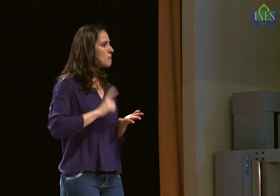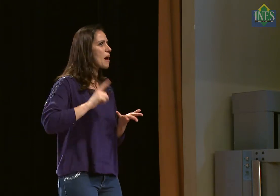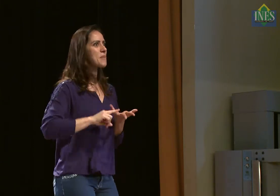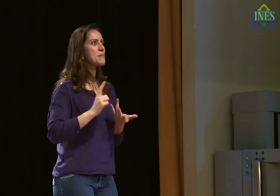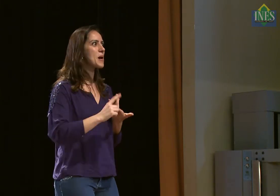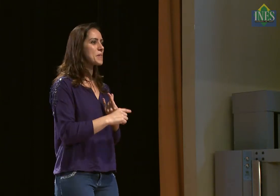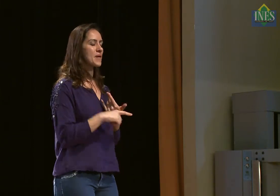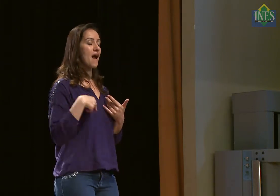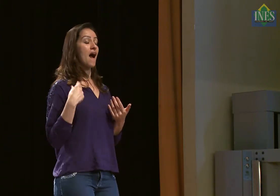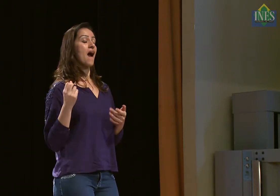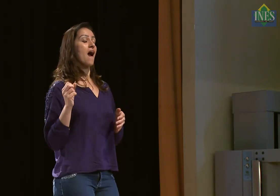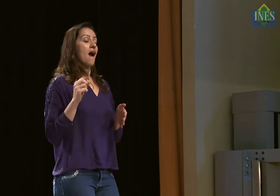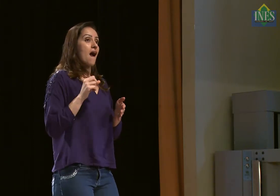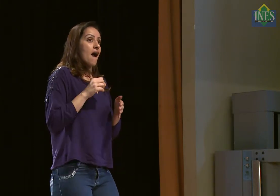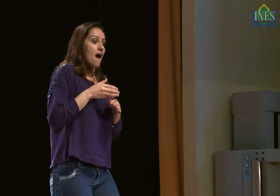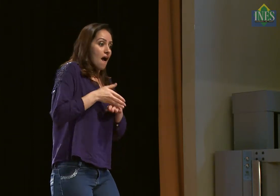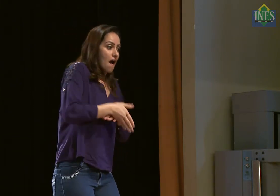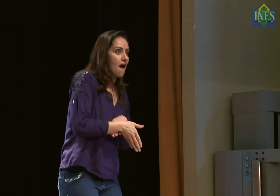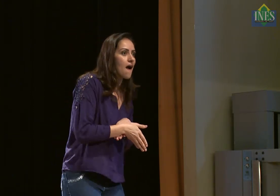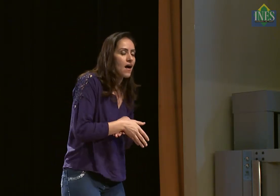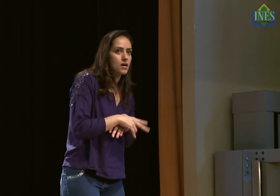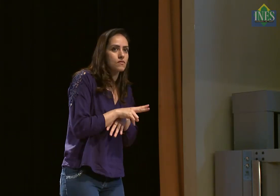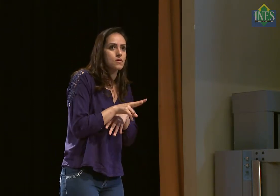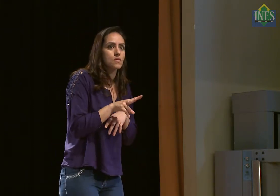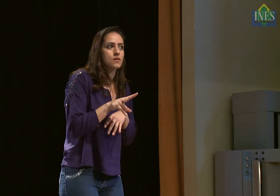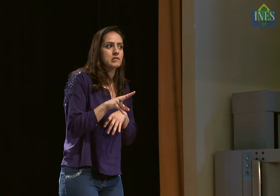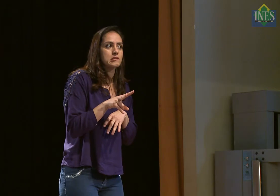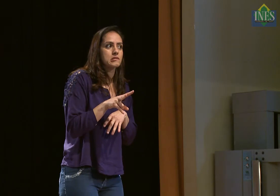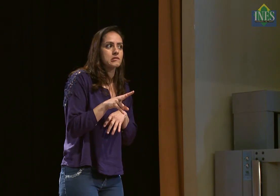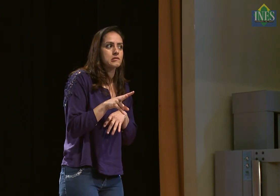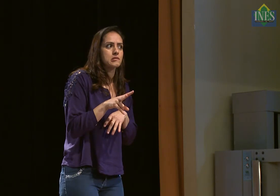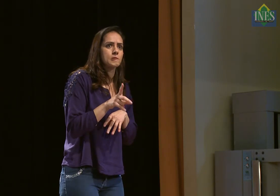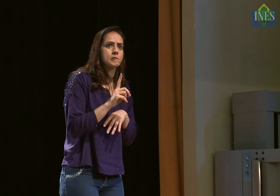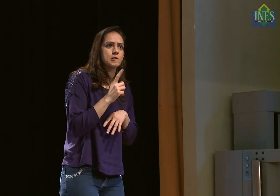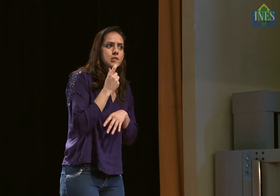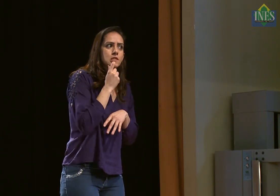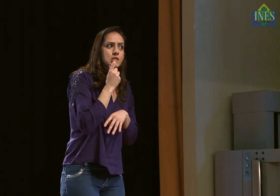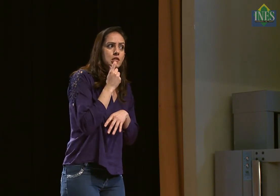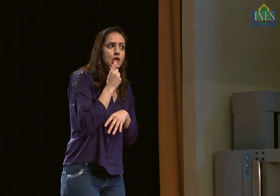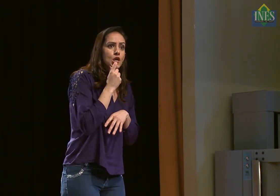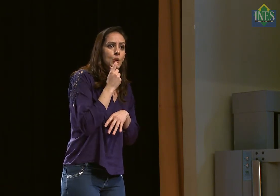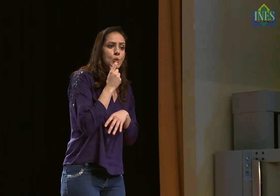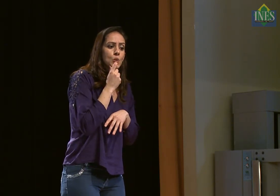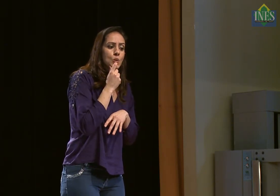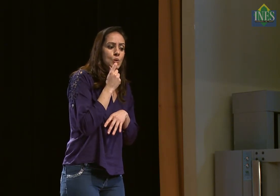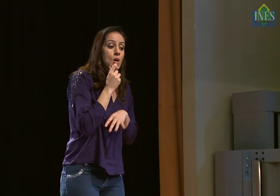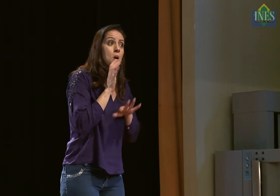vou aprender, eu vou isso, eu vou aquilo. E aí, quando ingressam na faculdade e eles se deparam com uma realidade totalmente diferente do que eles